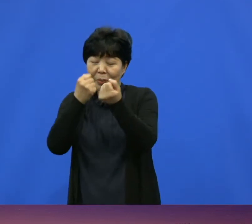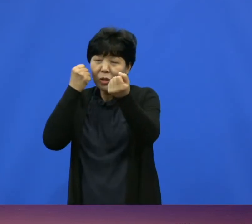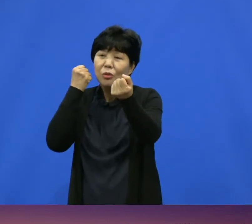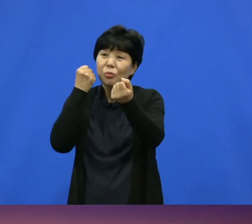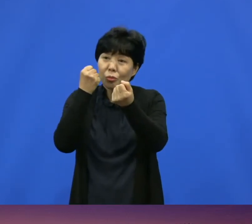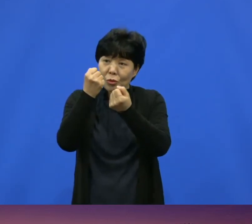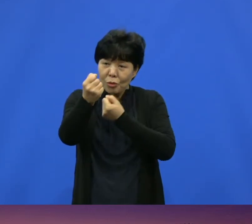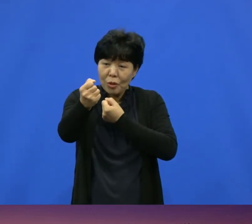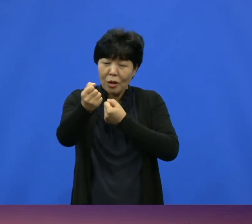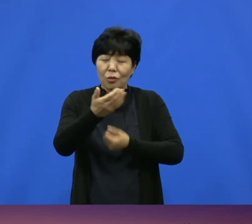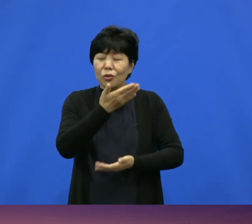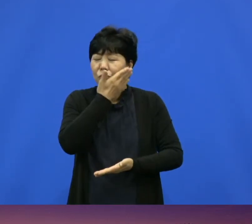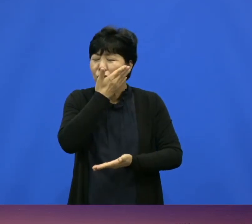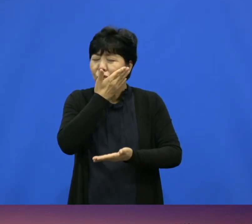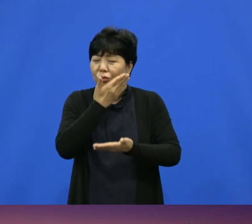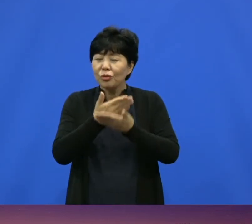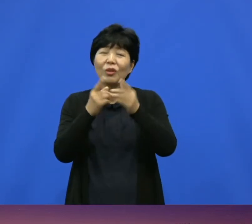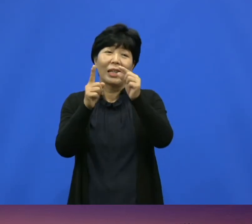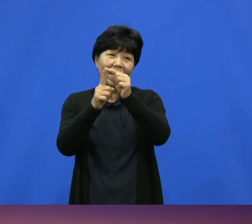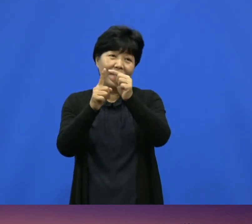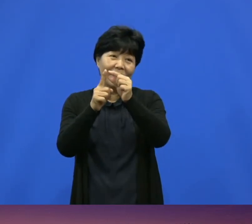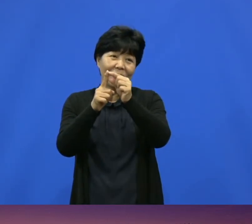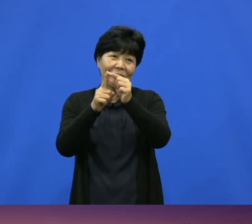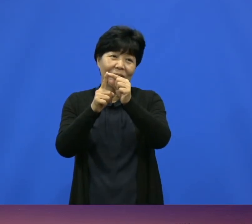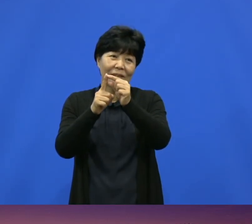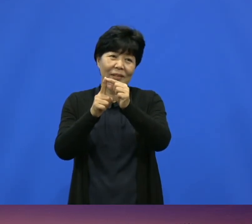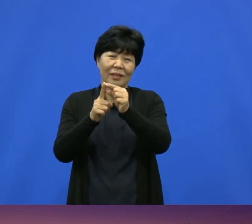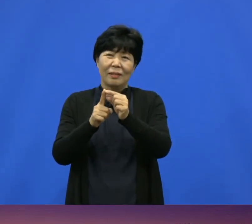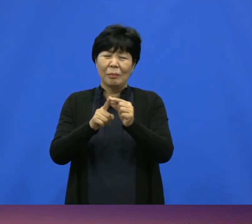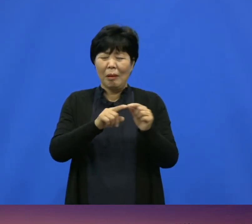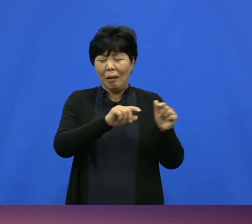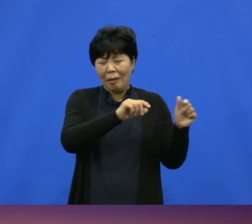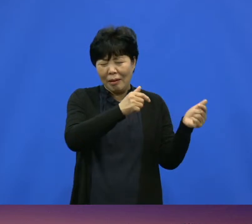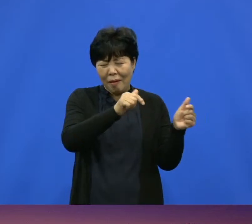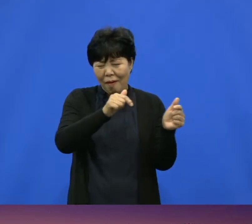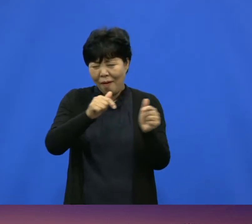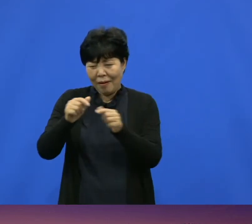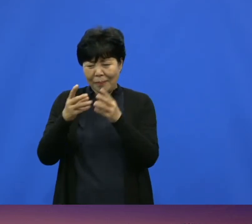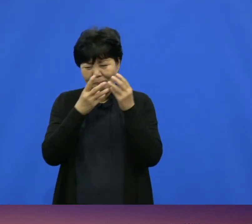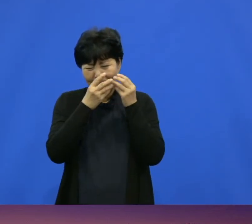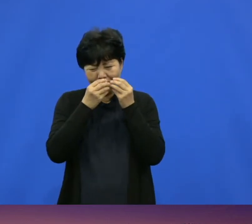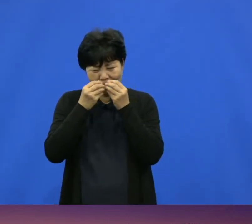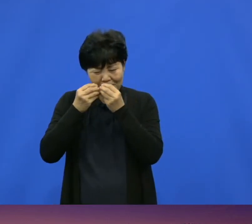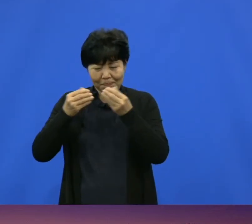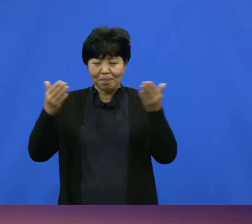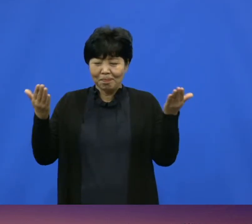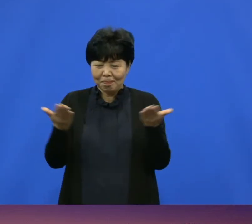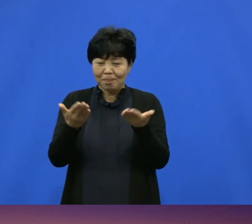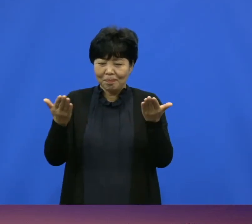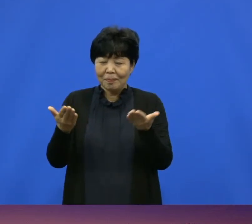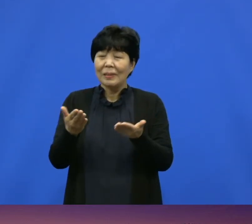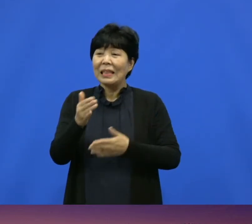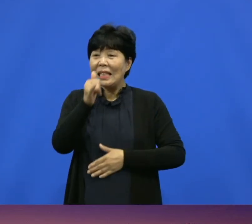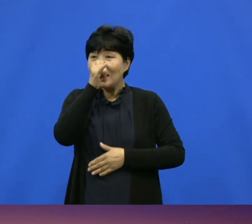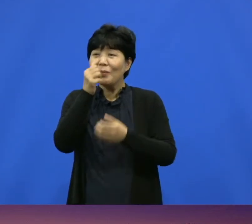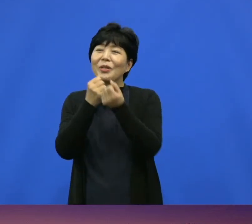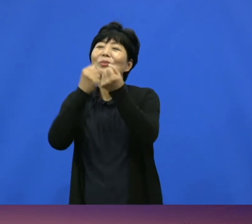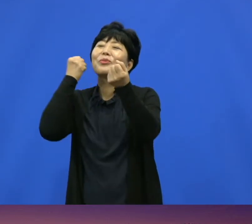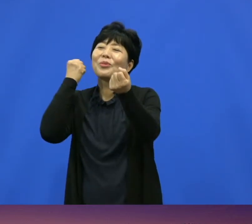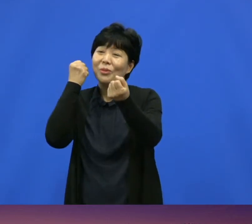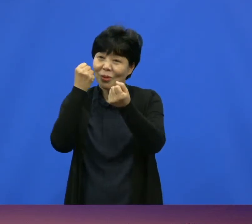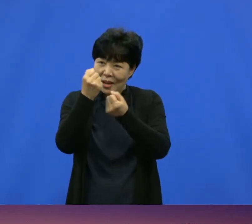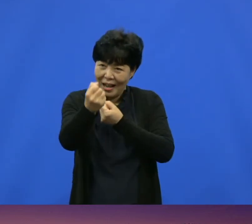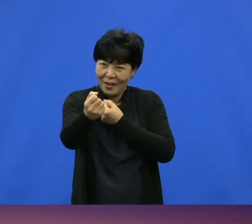불구하고예요. 모든 것을 뒤엎는 일이 일어났다는 겁니다. 반전이 일어났다는 것. 칠흑같이